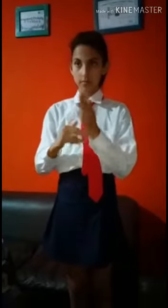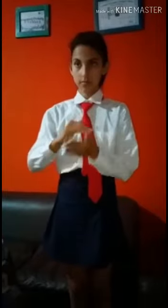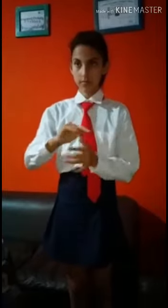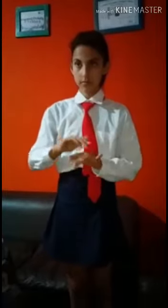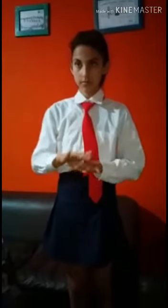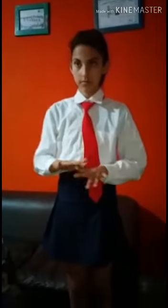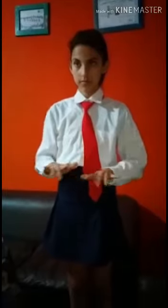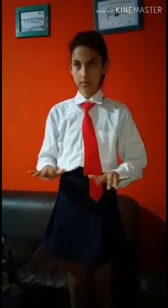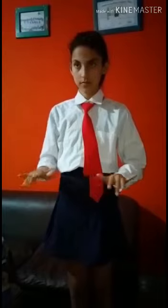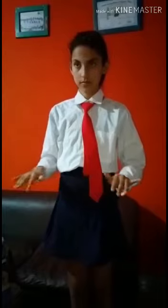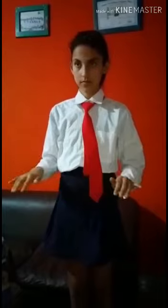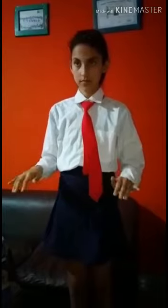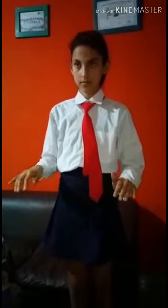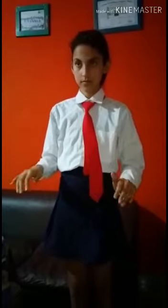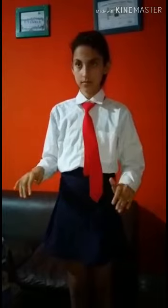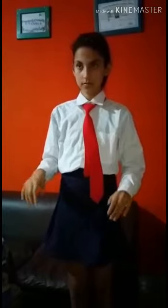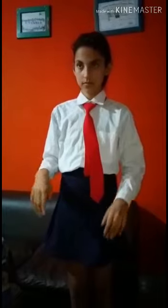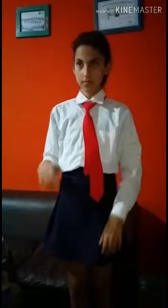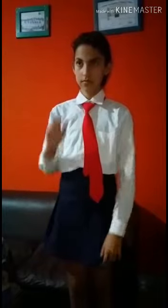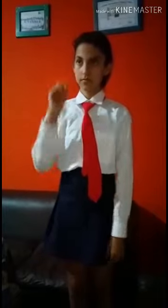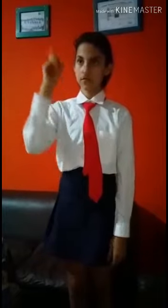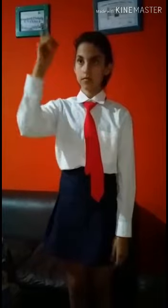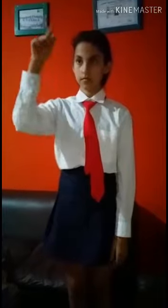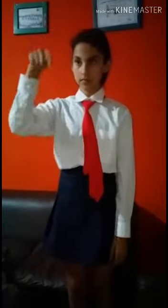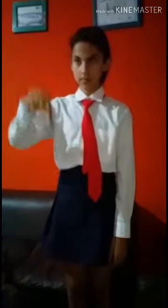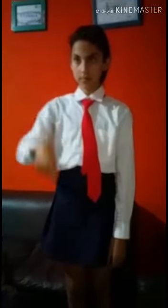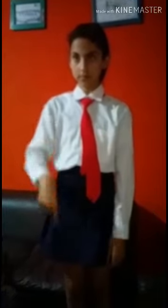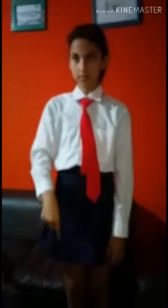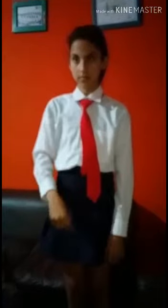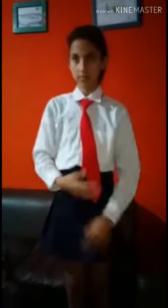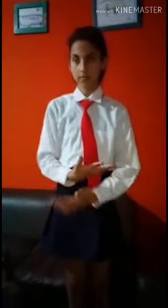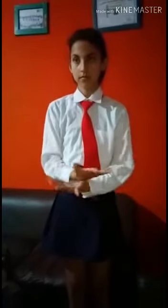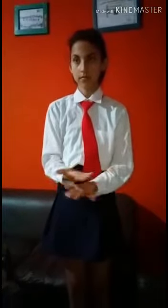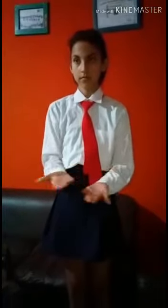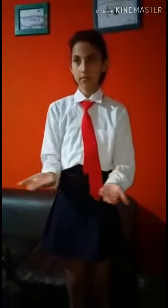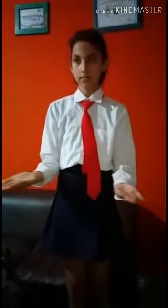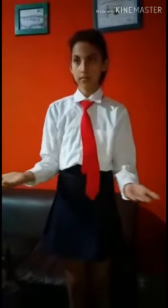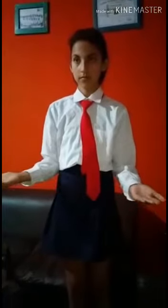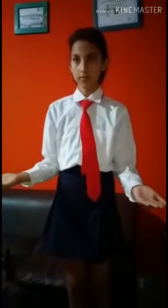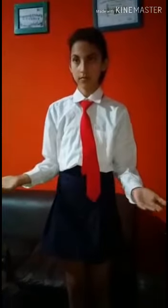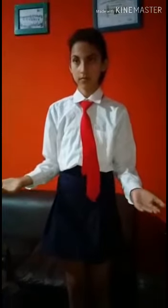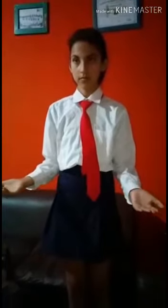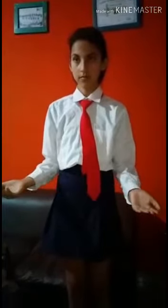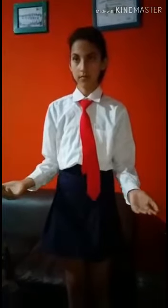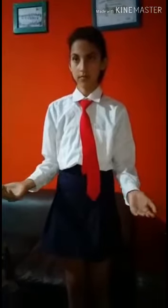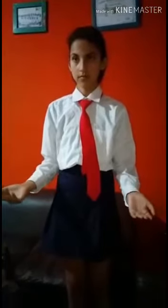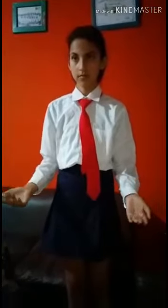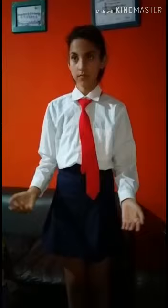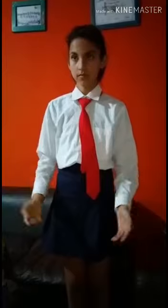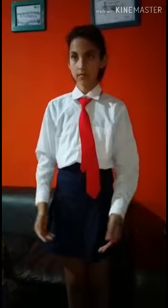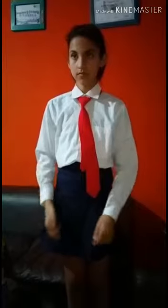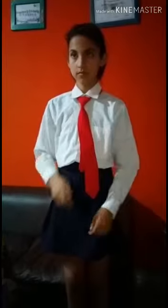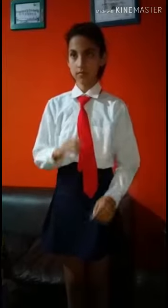blanca espuma, que de norte a sur derrama. Ese es